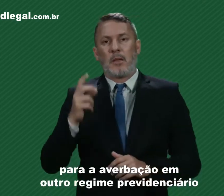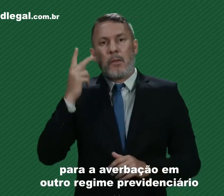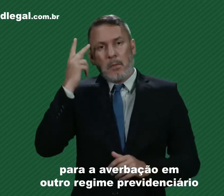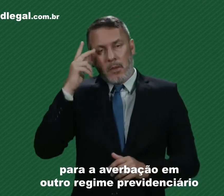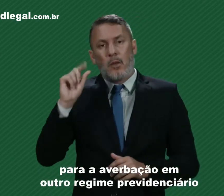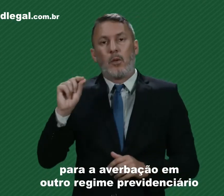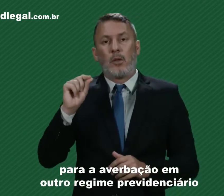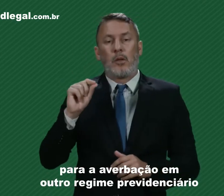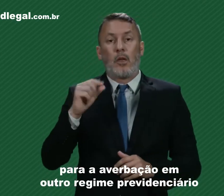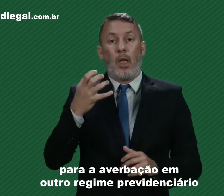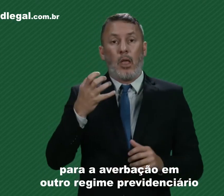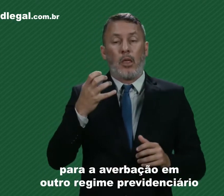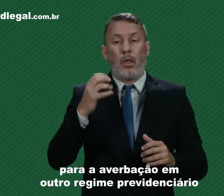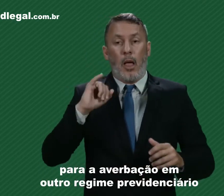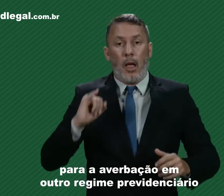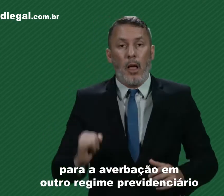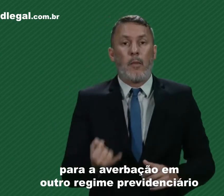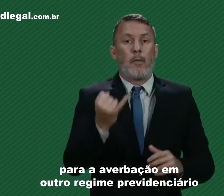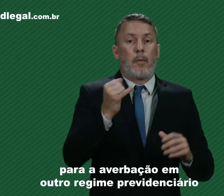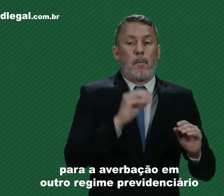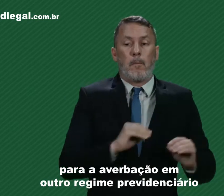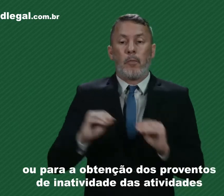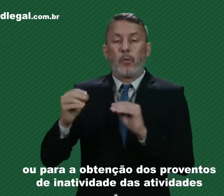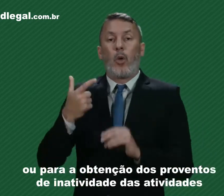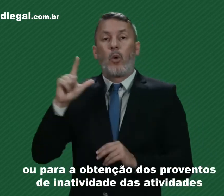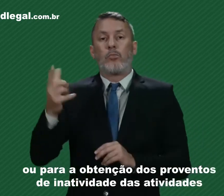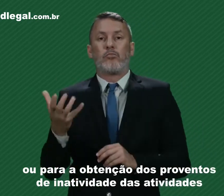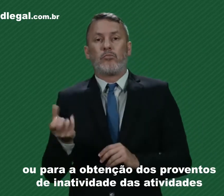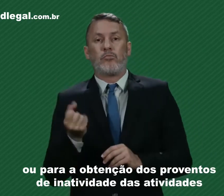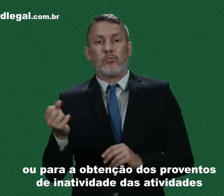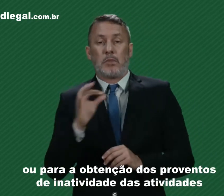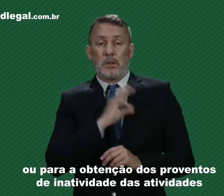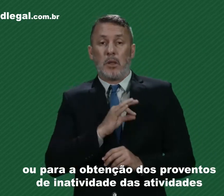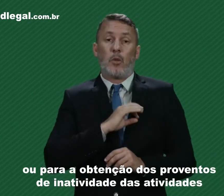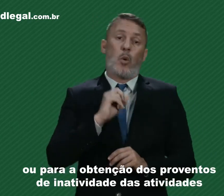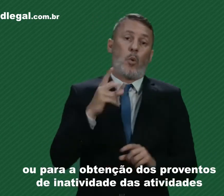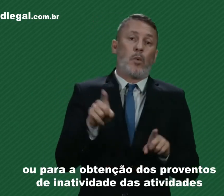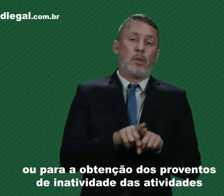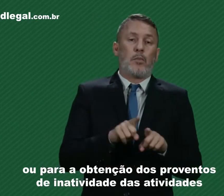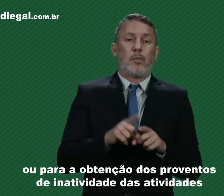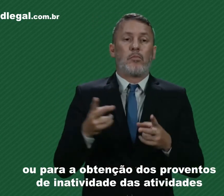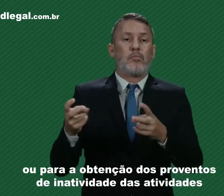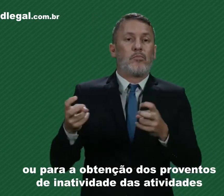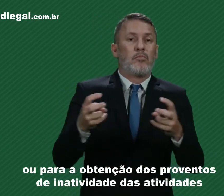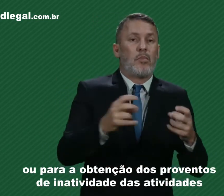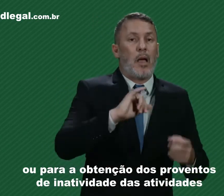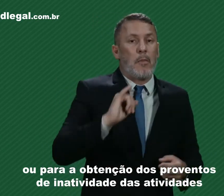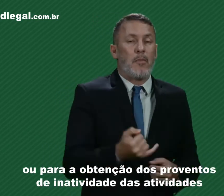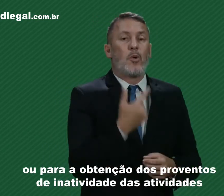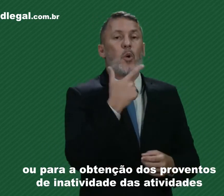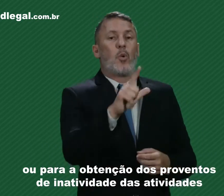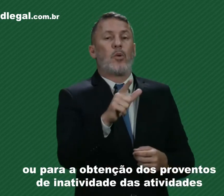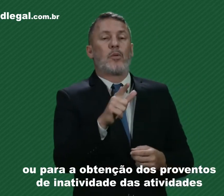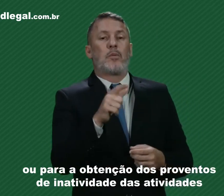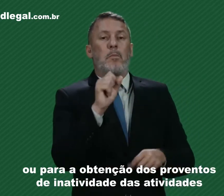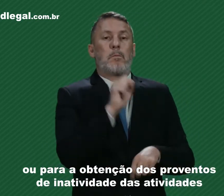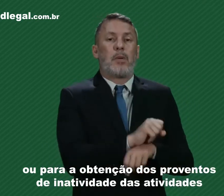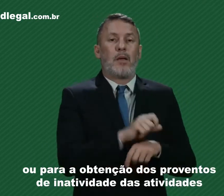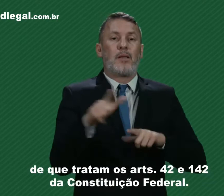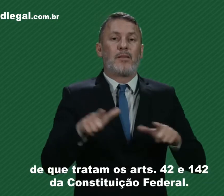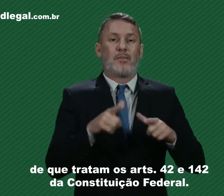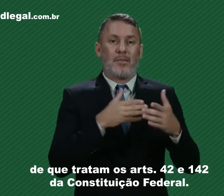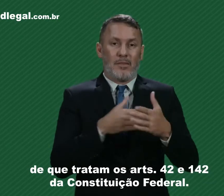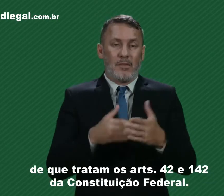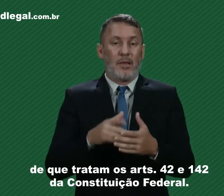a averbação em outro regime previdenciário ou para a obtenção dos proventos de inatividade das